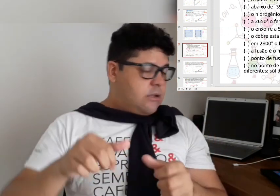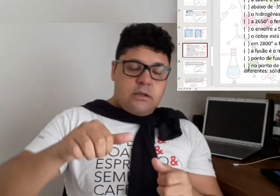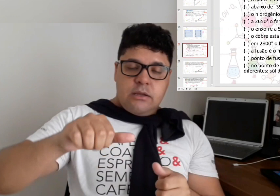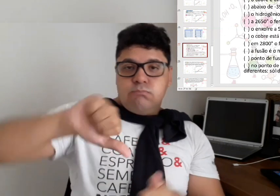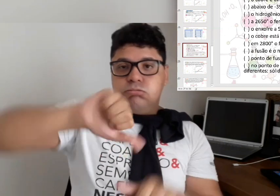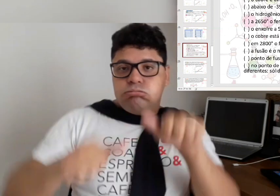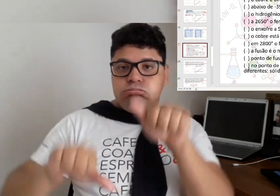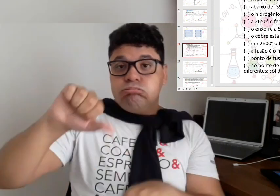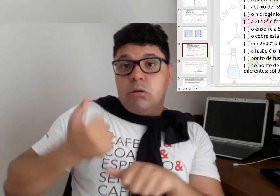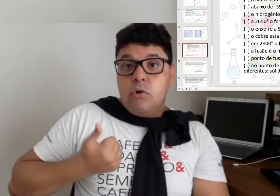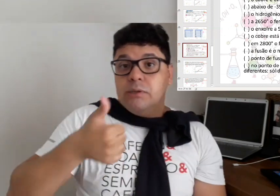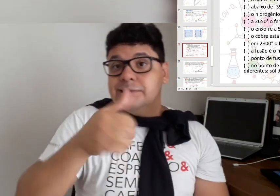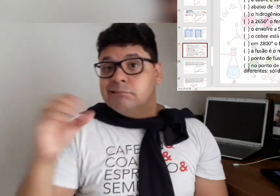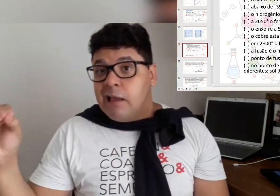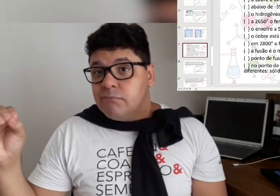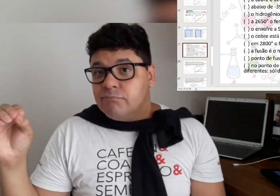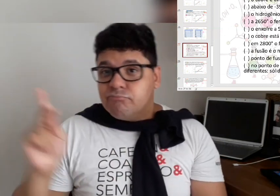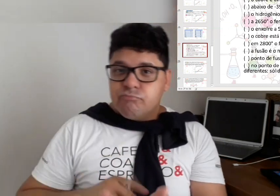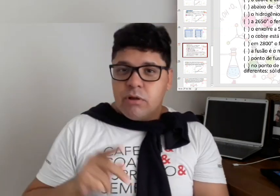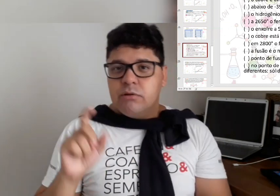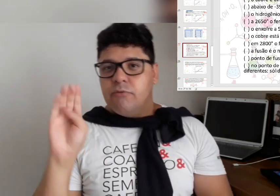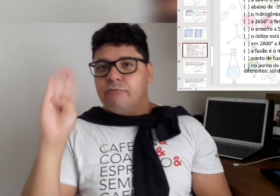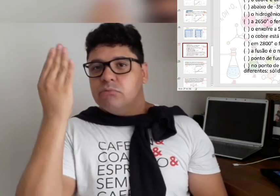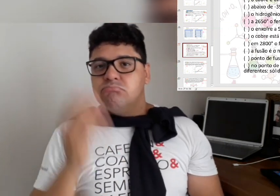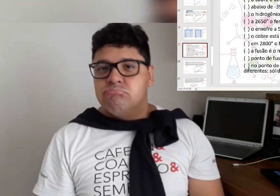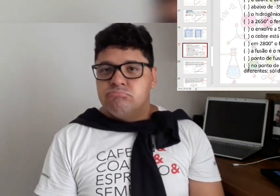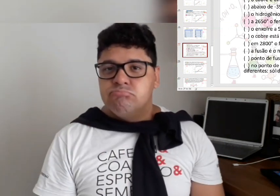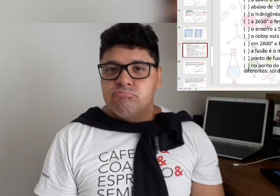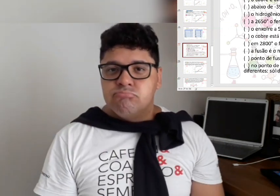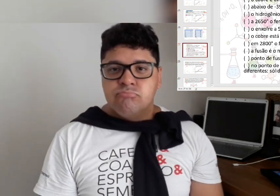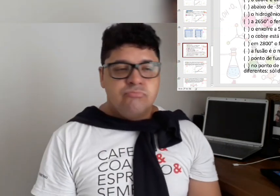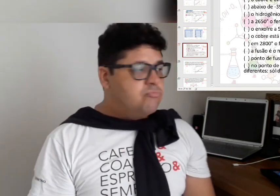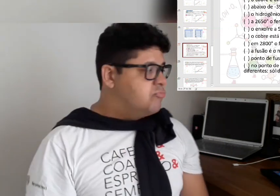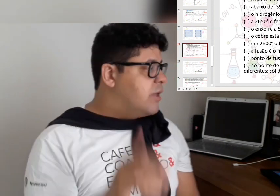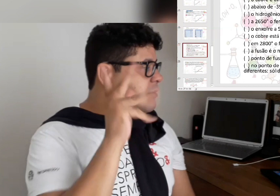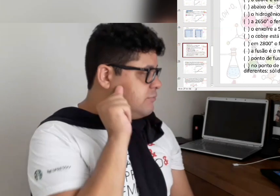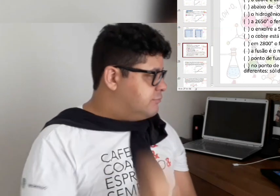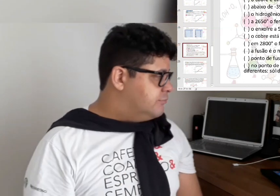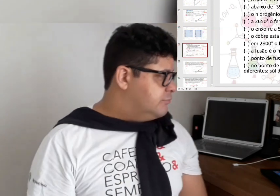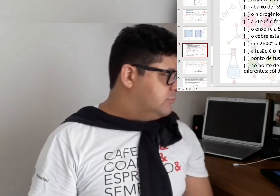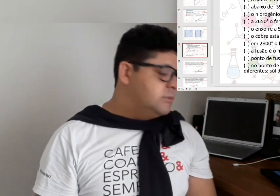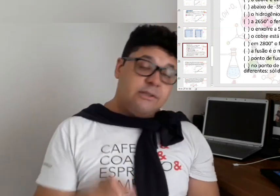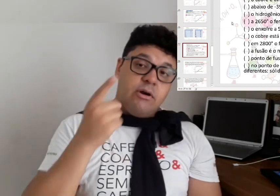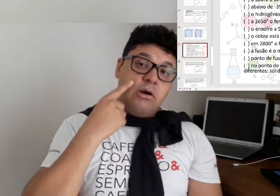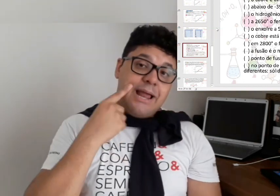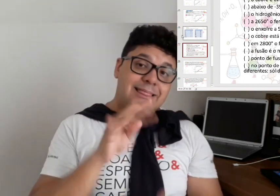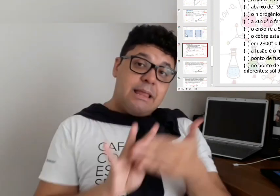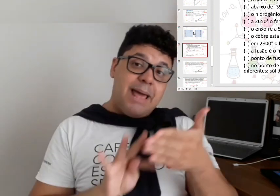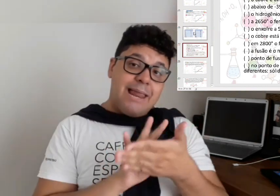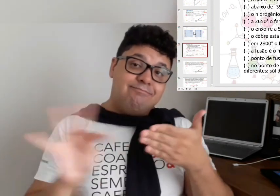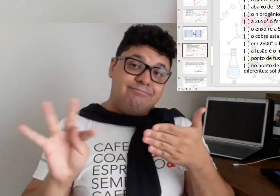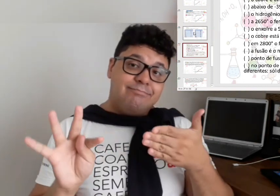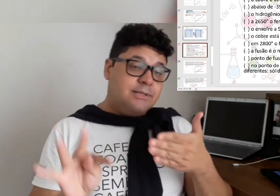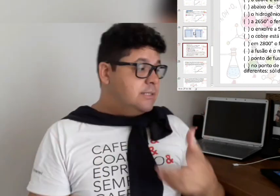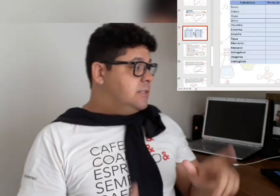a 100 graus? É uma afirmação, né? O ferro se encontra em estado líquido a 100 graus. O que você vai ter que fazer? Vai ter que olhar